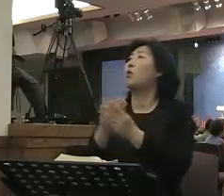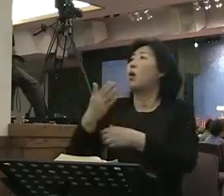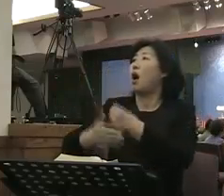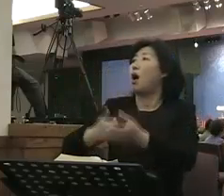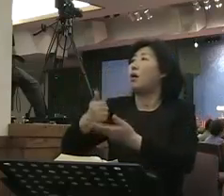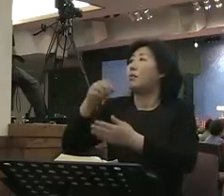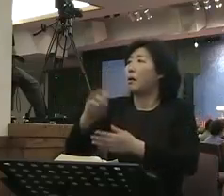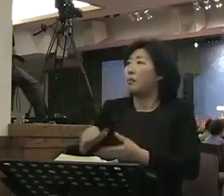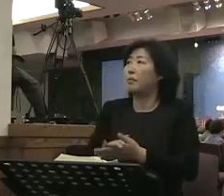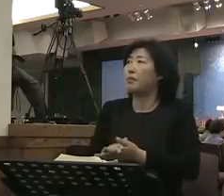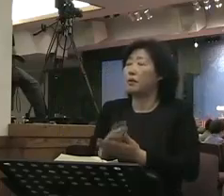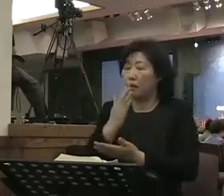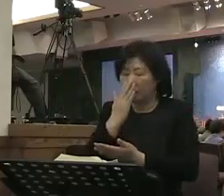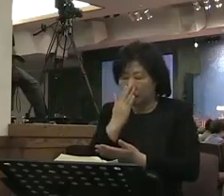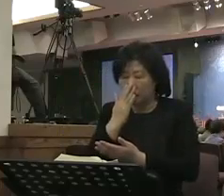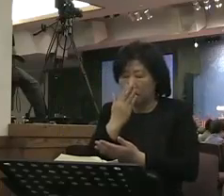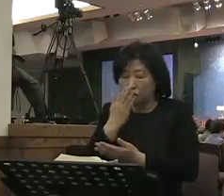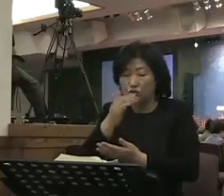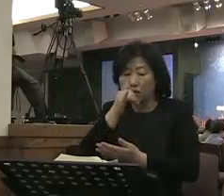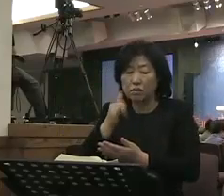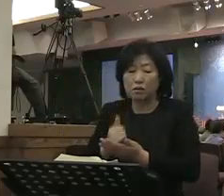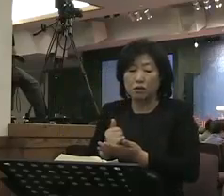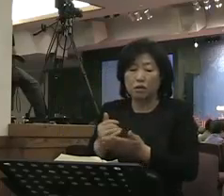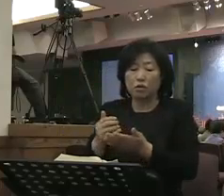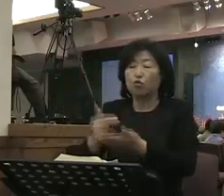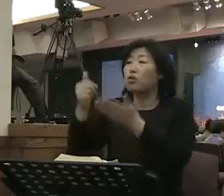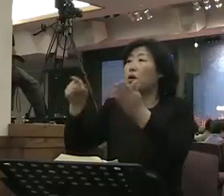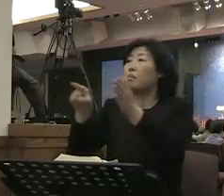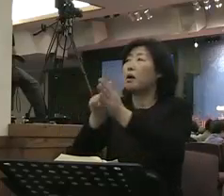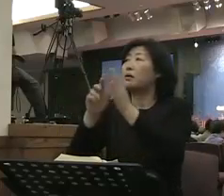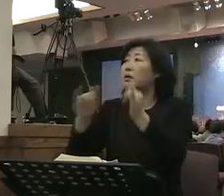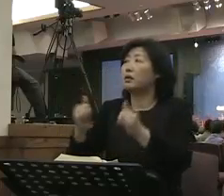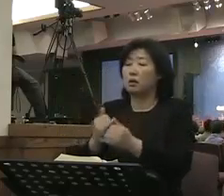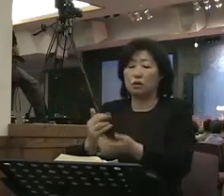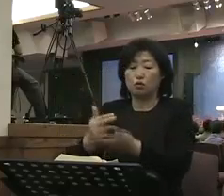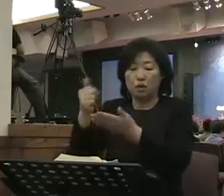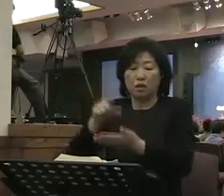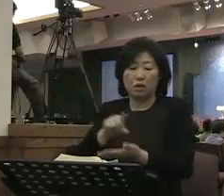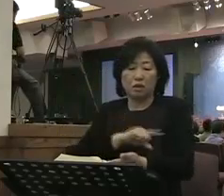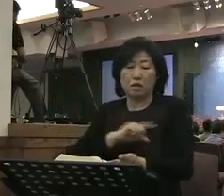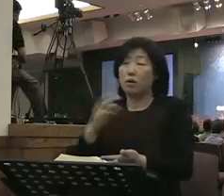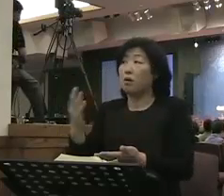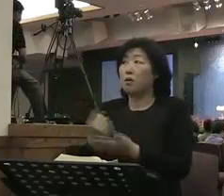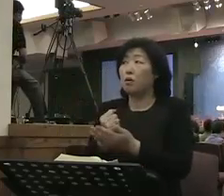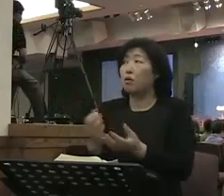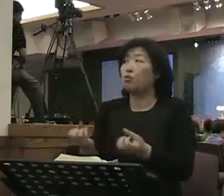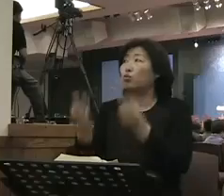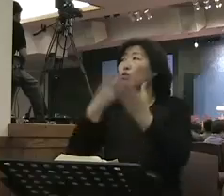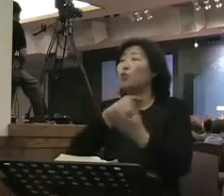앞에서 겸손할 수 있는 주의 백성들이 되기를 주의 이름으로 축원드립니다.